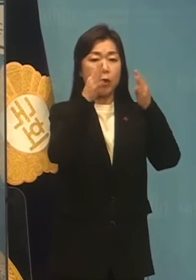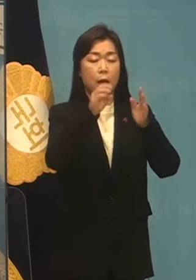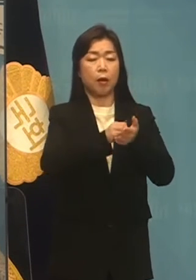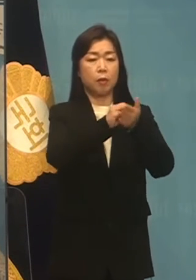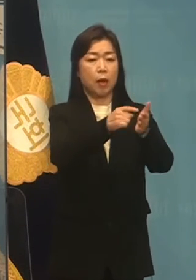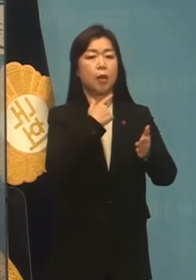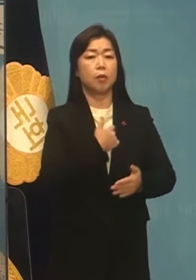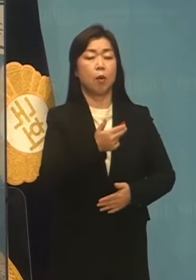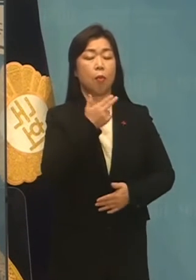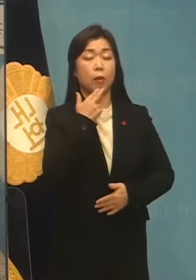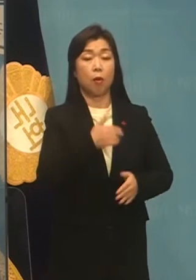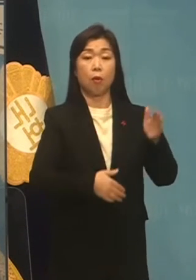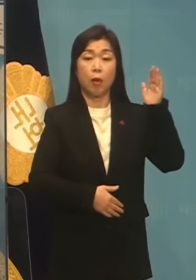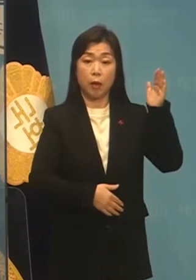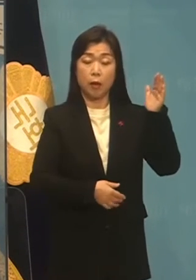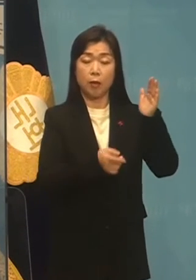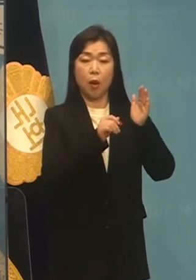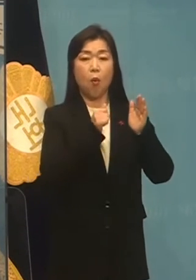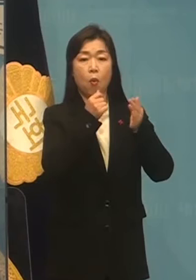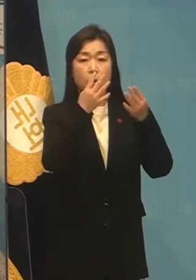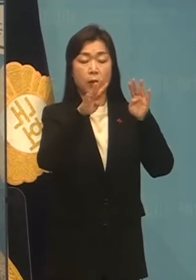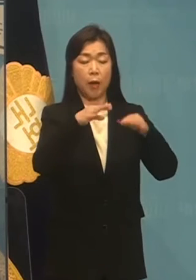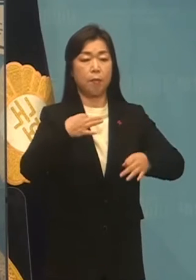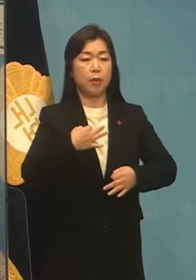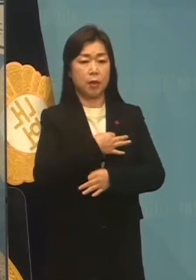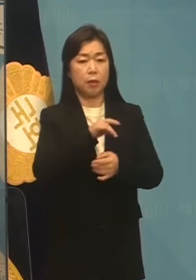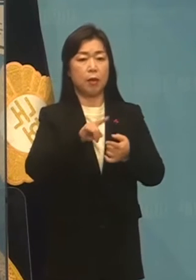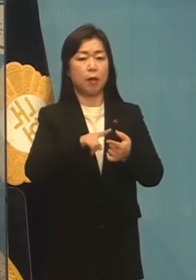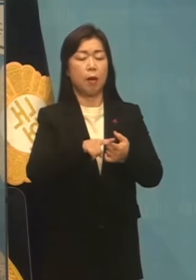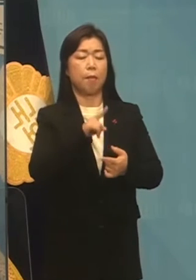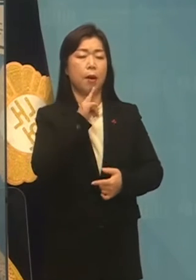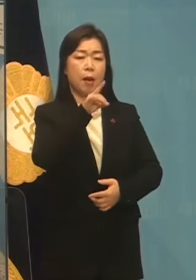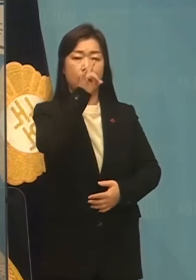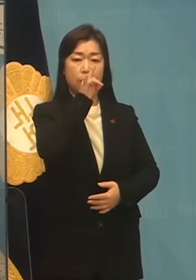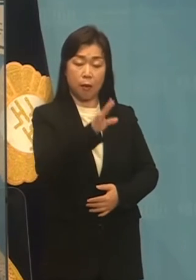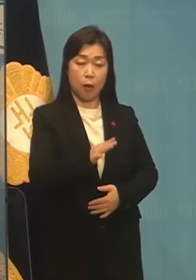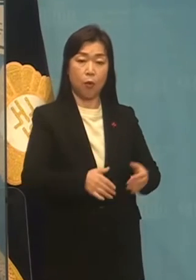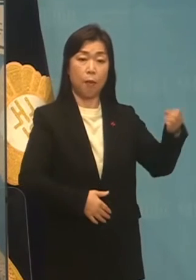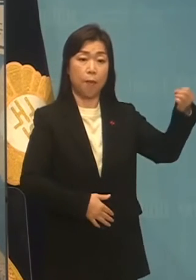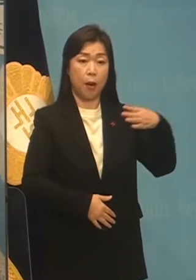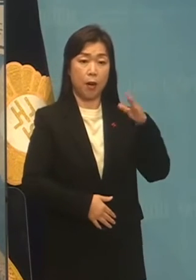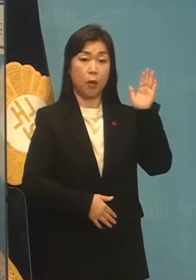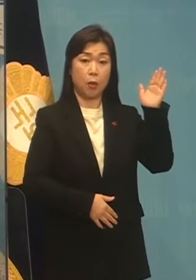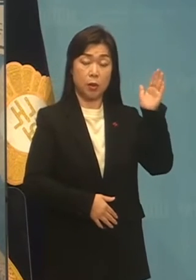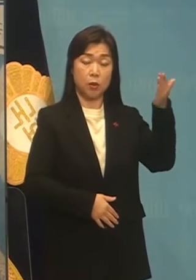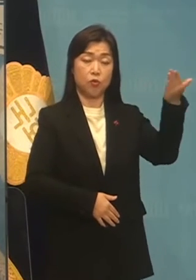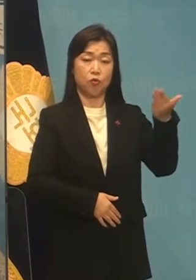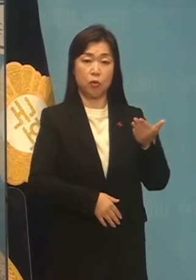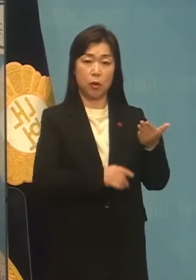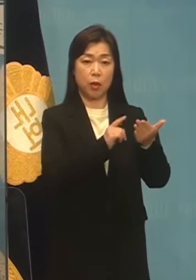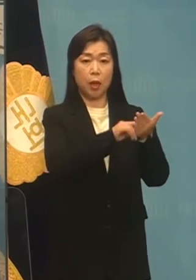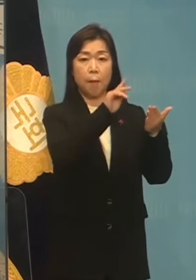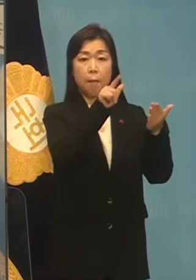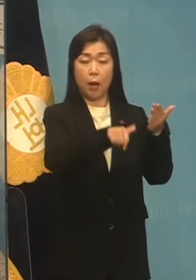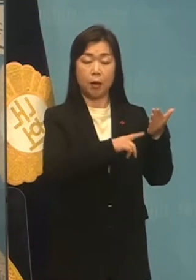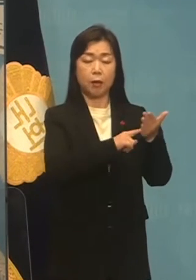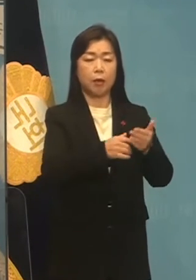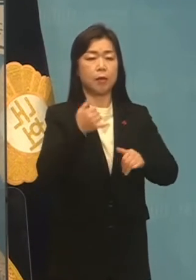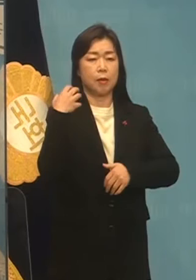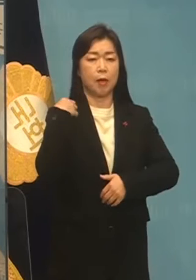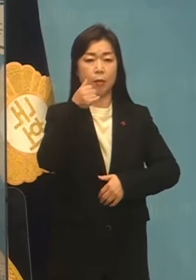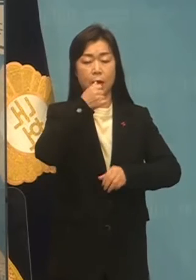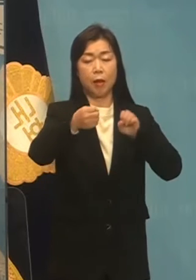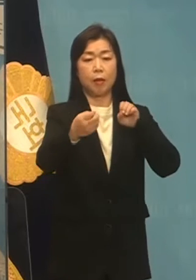않았기 때문에 홍대 입시 비리 사건에는 개입 자체가 불가능했다는 거짓말에 반드시 책임있는